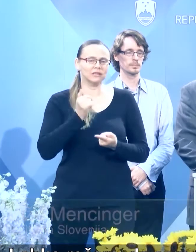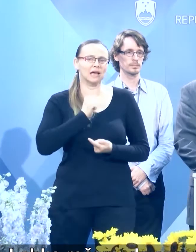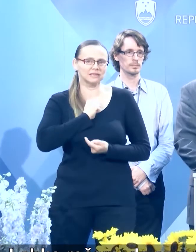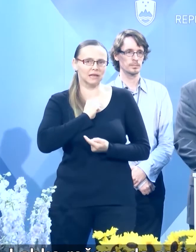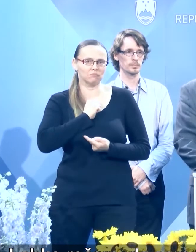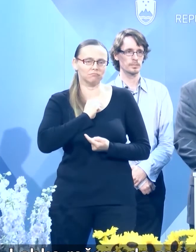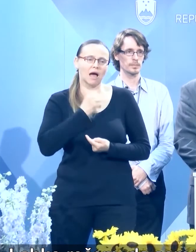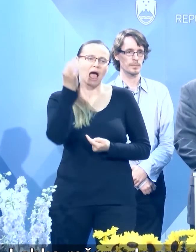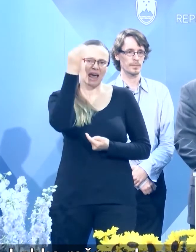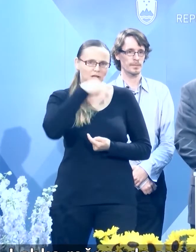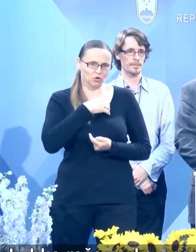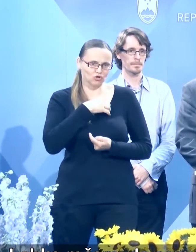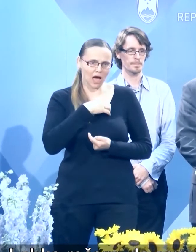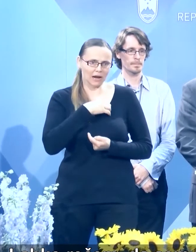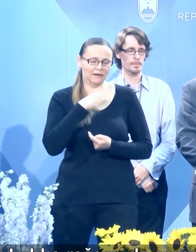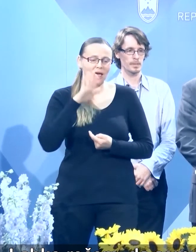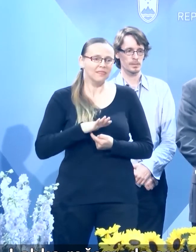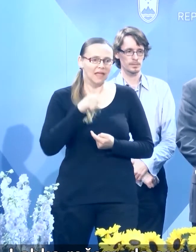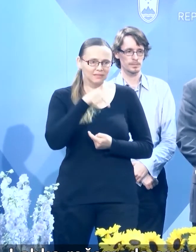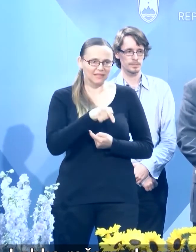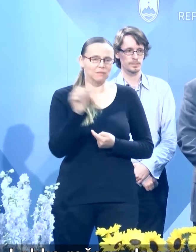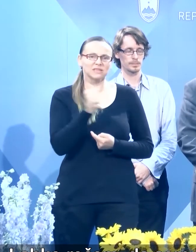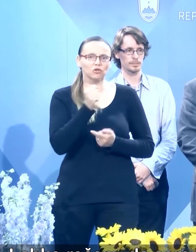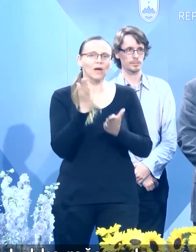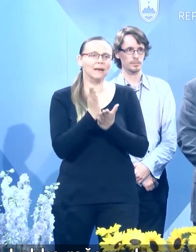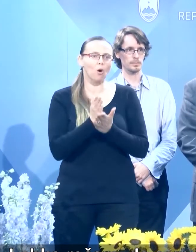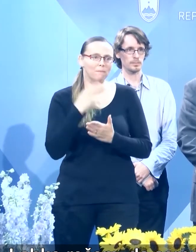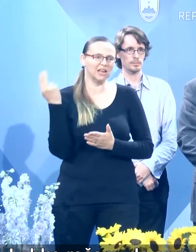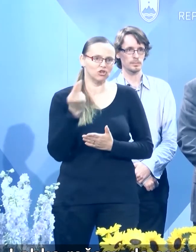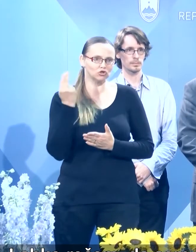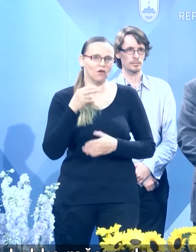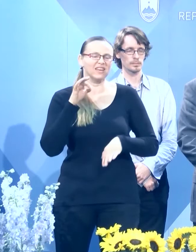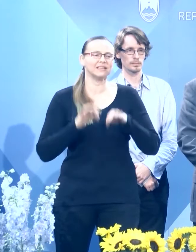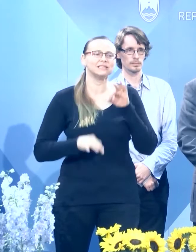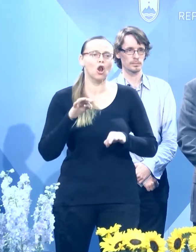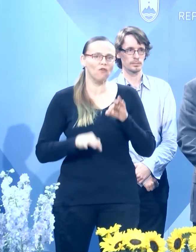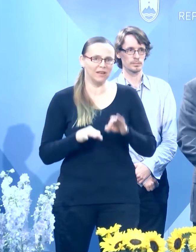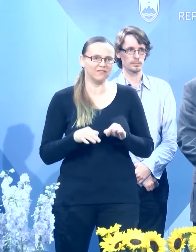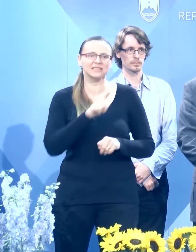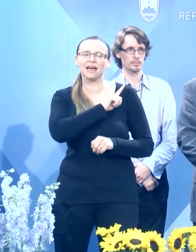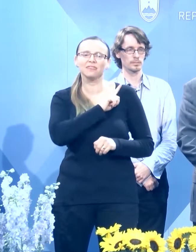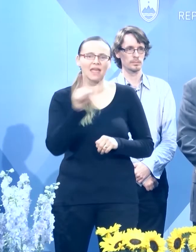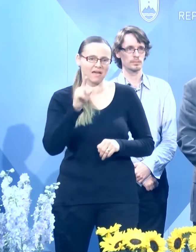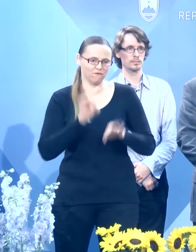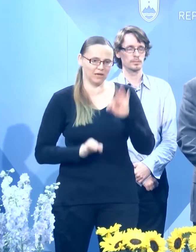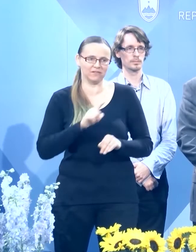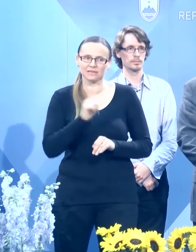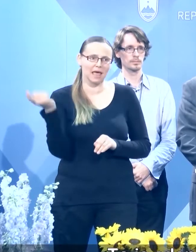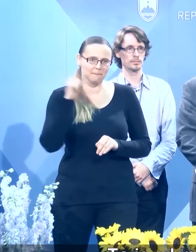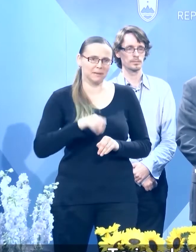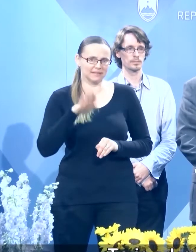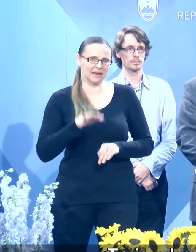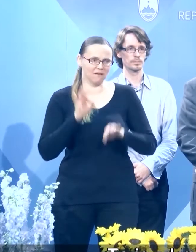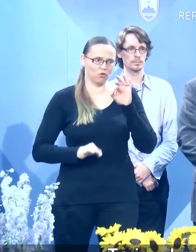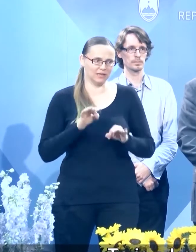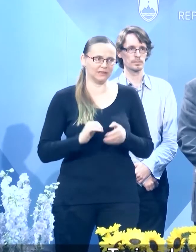razočaran predvsem nad tem, ker je povprečen slovensk volivec, ne volivec, ne pride na volitve.